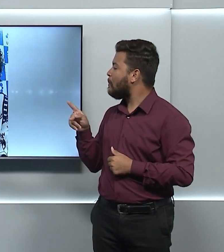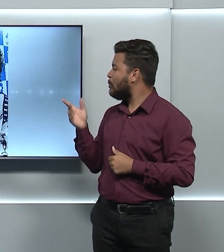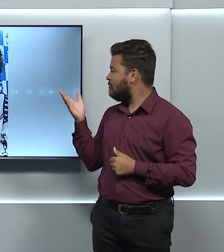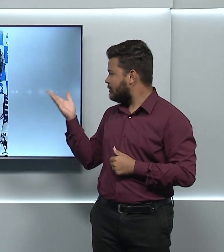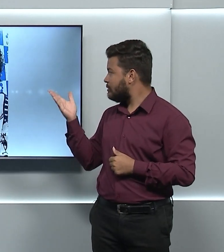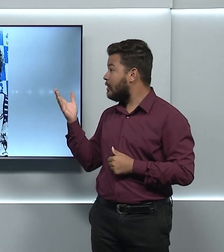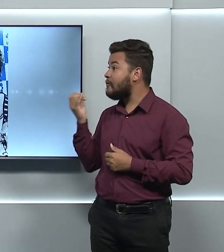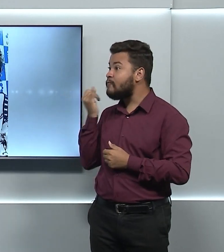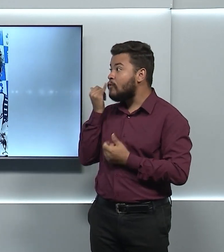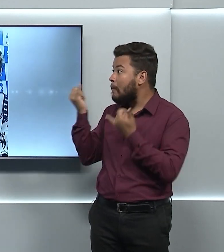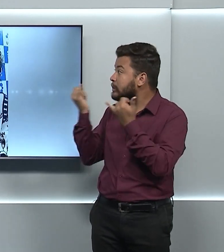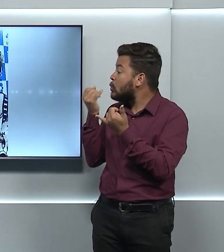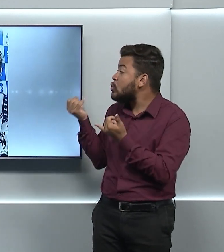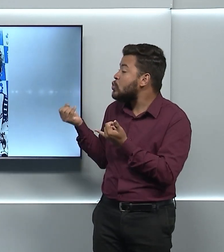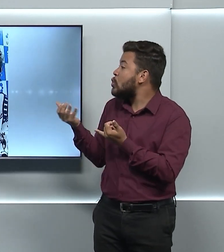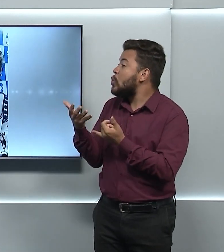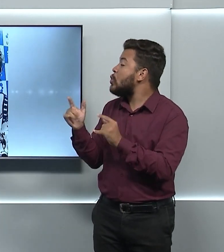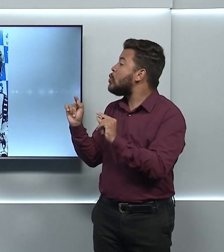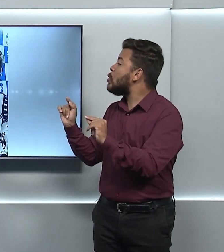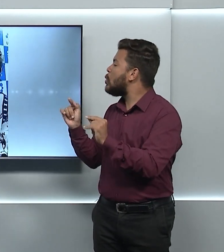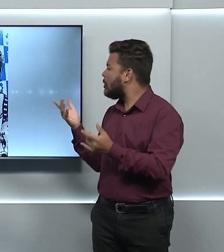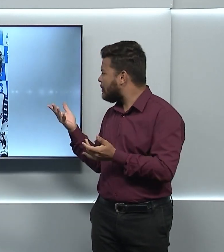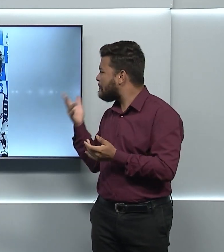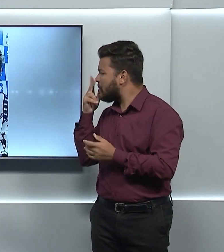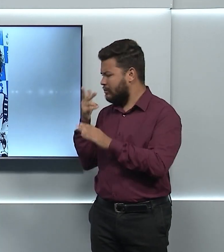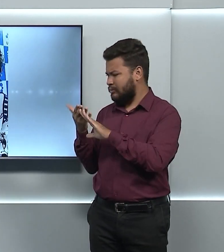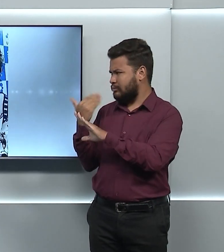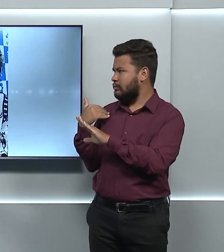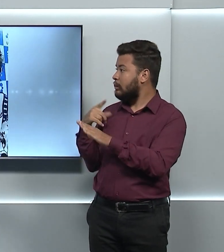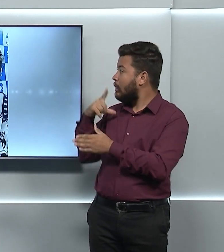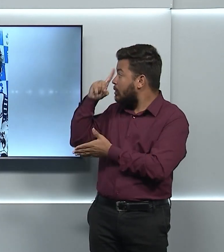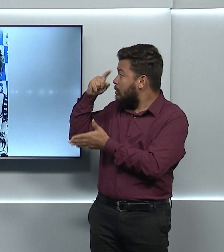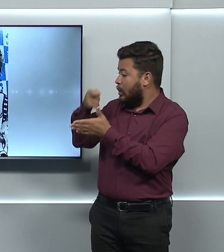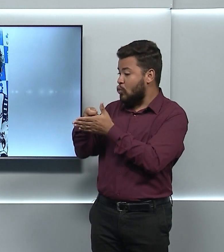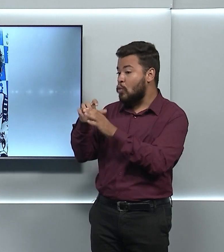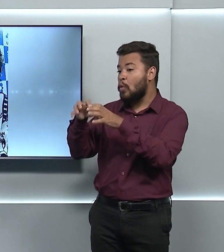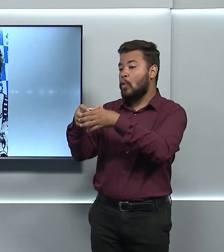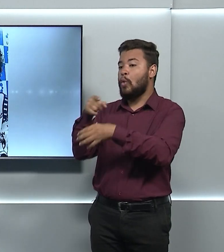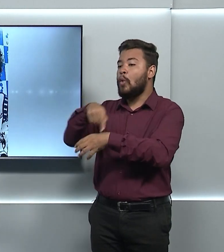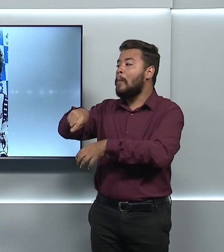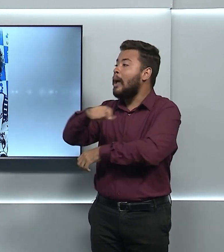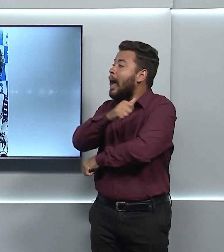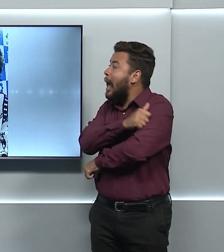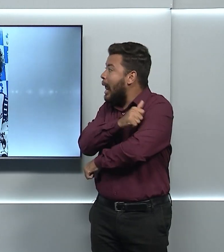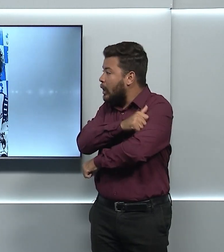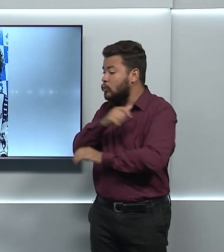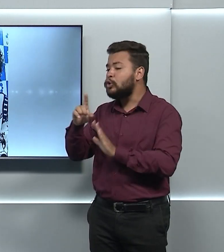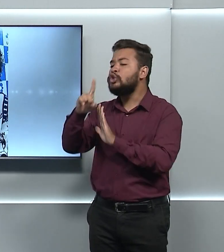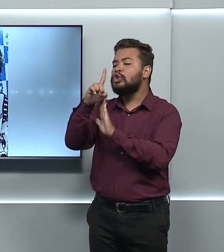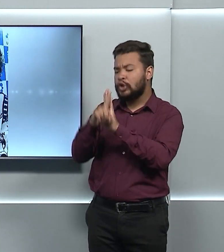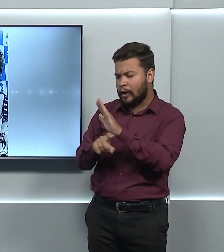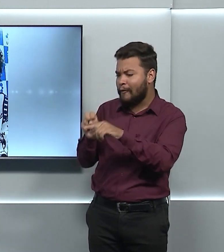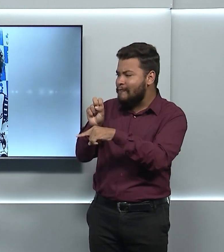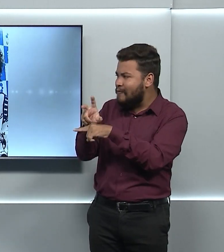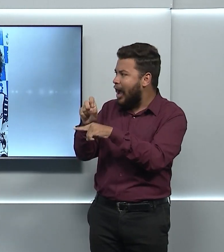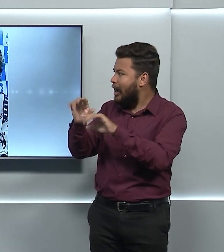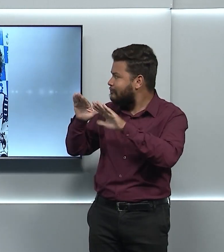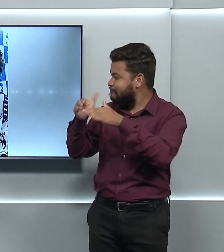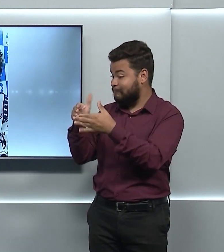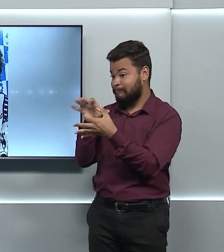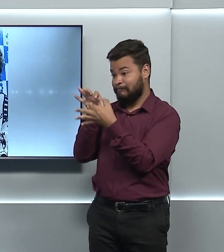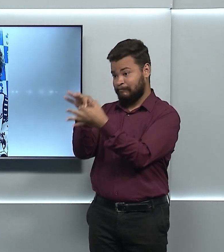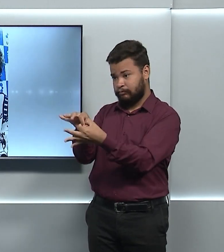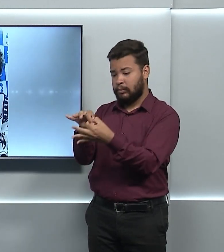mais quente. Foi decidido recentemente, né, que no grupo de estudantes que têm direito a essas vagas reservadas, né,